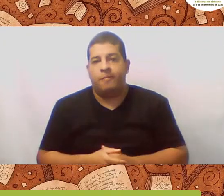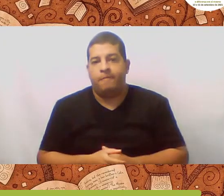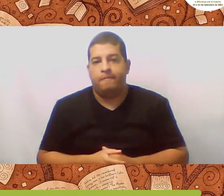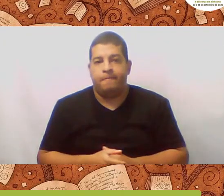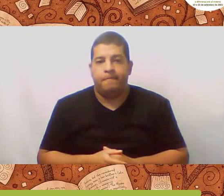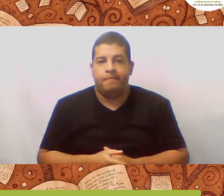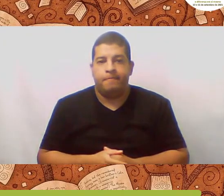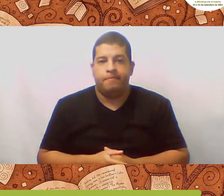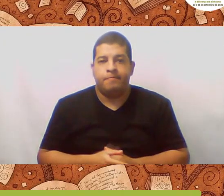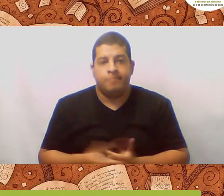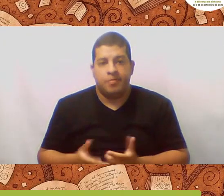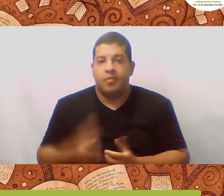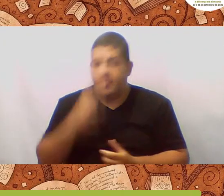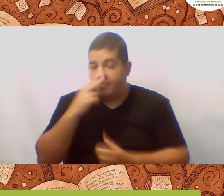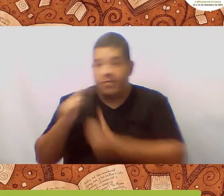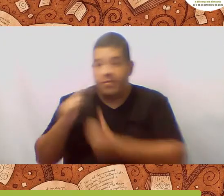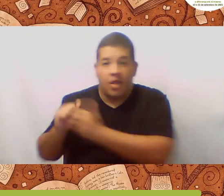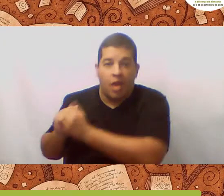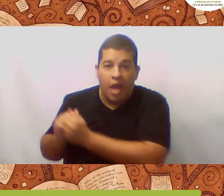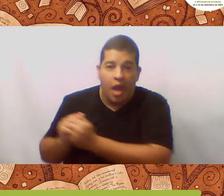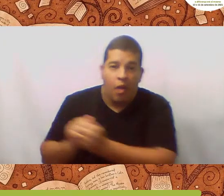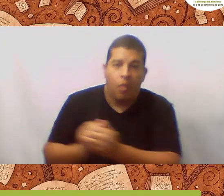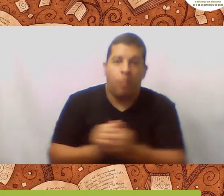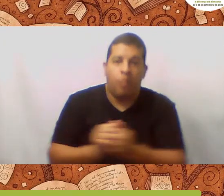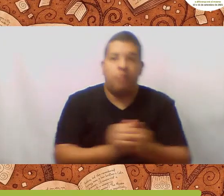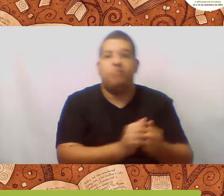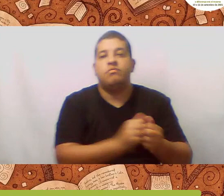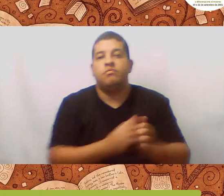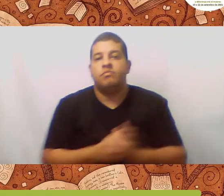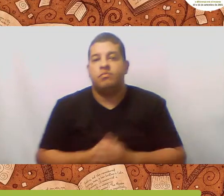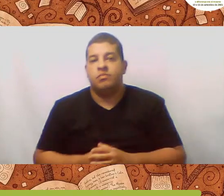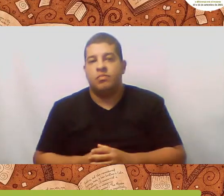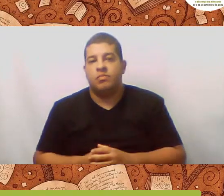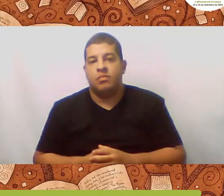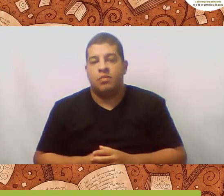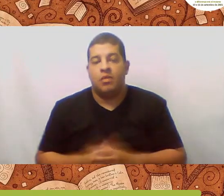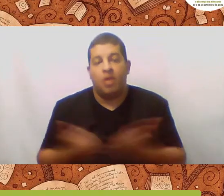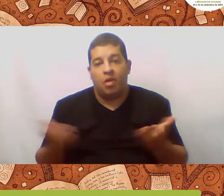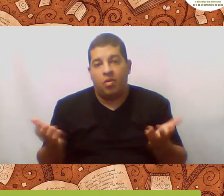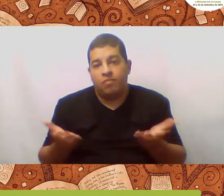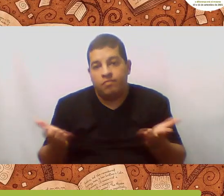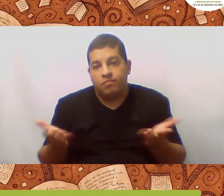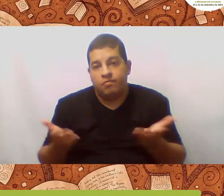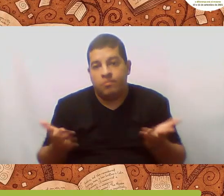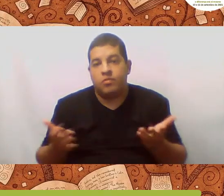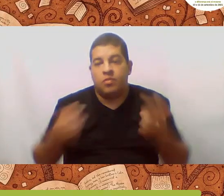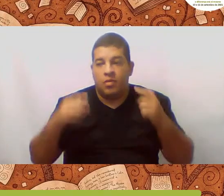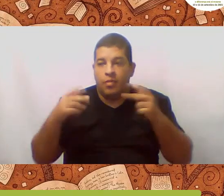nos acompanhava. Né. E, evidentemente, que nesse quadro, né, de violência, né,